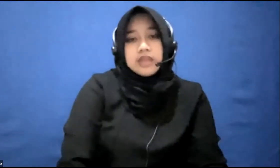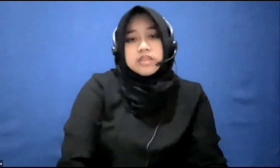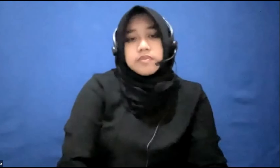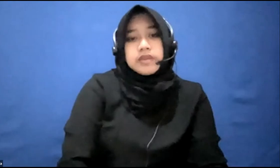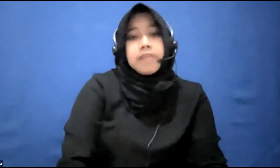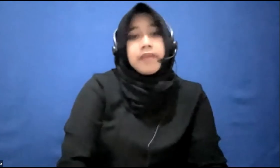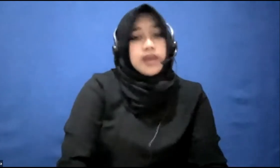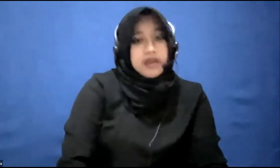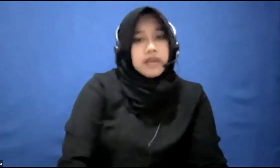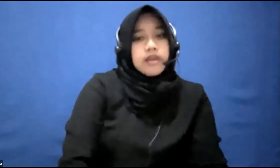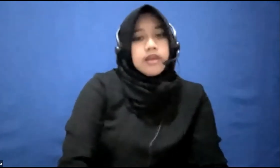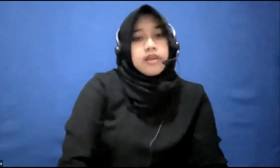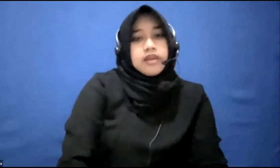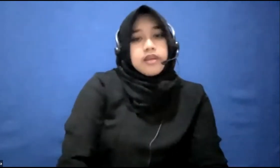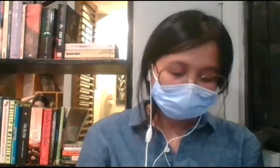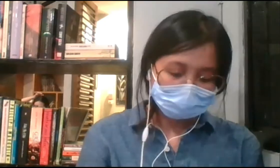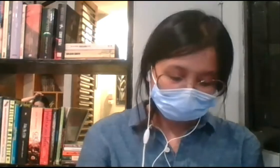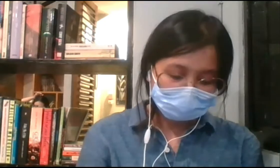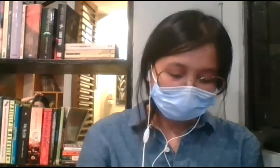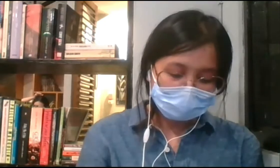saya angkat ini seperti apa ya, Kak?